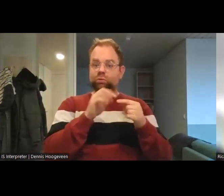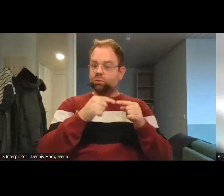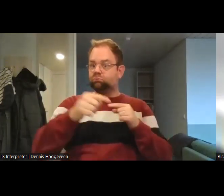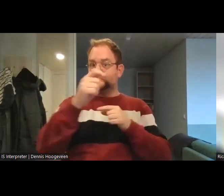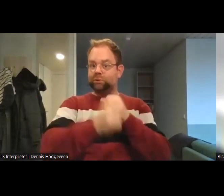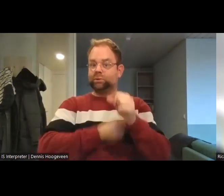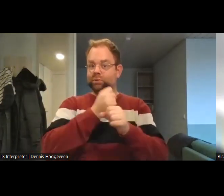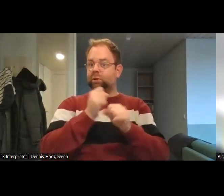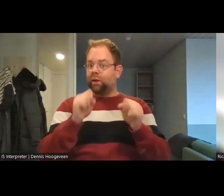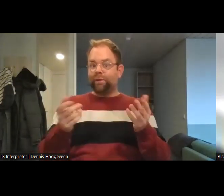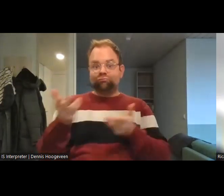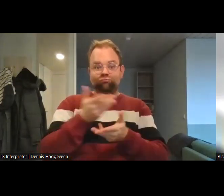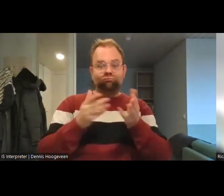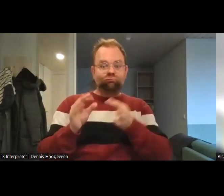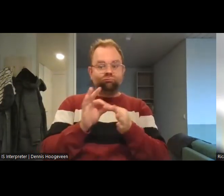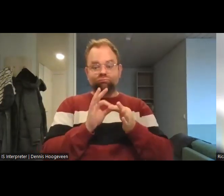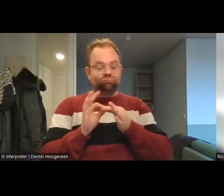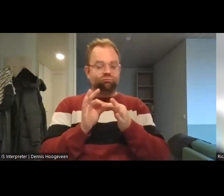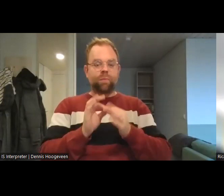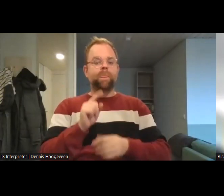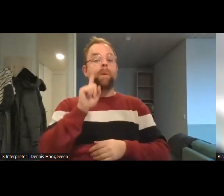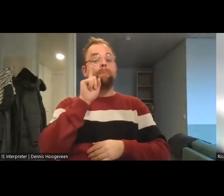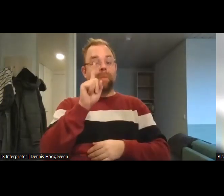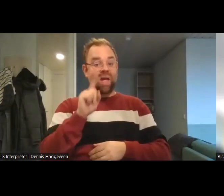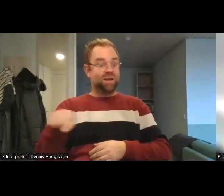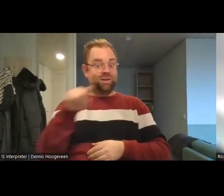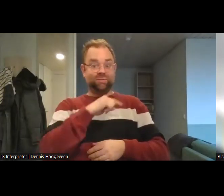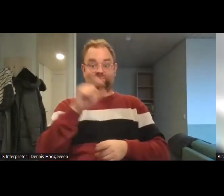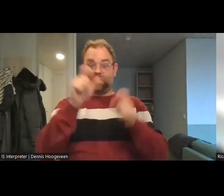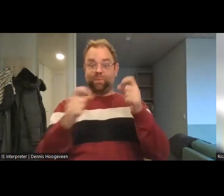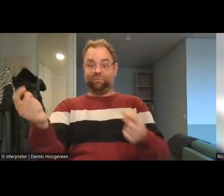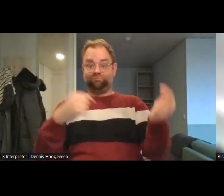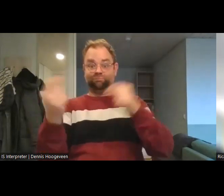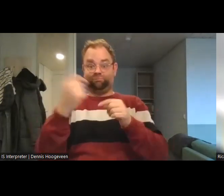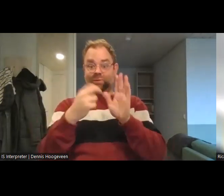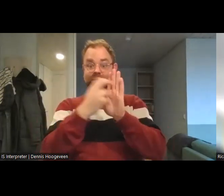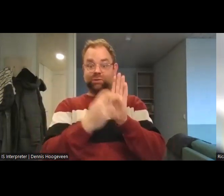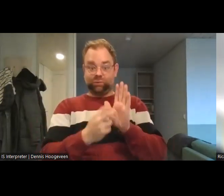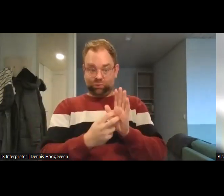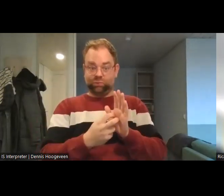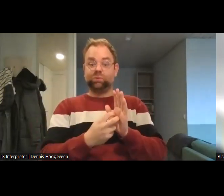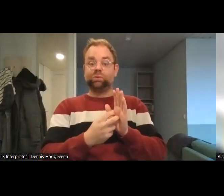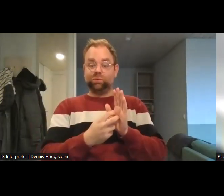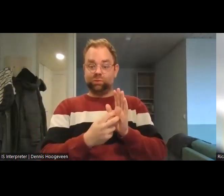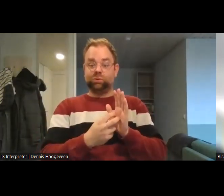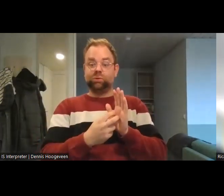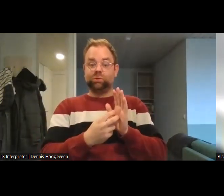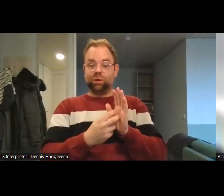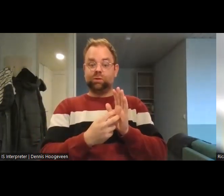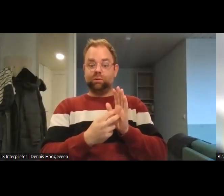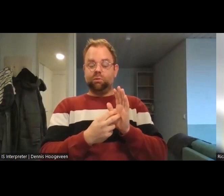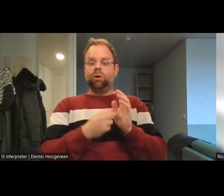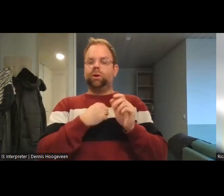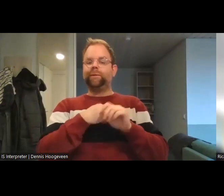enregistrement. C'était une petite option, partager 3 priorités pour l'an qui arrive. C'est ce qu'on